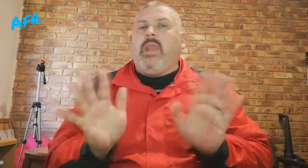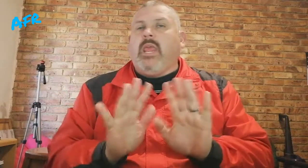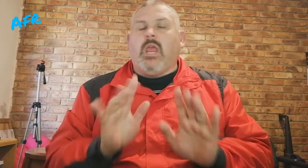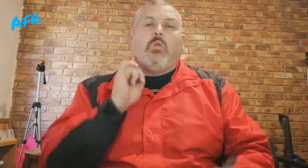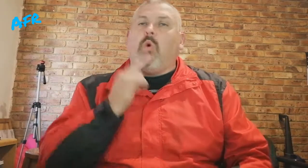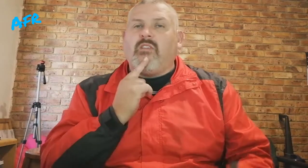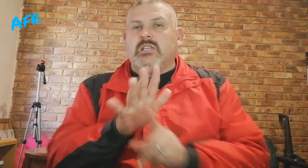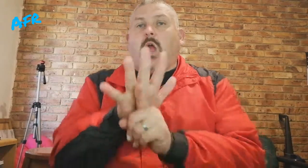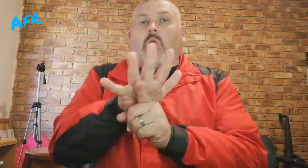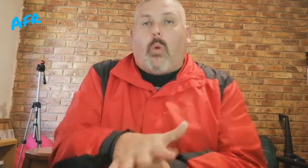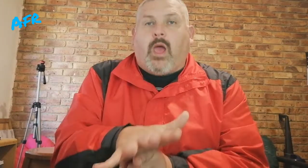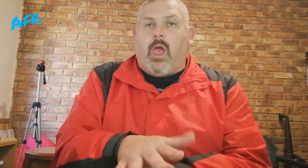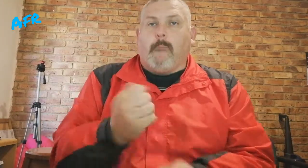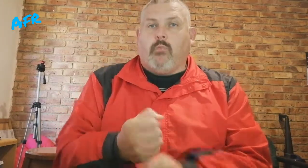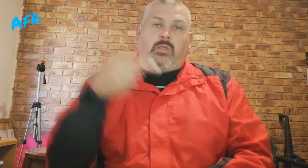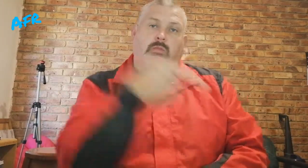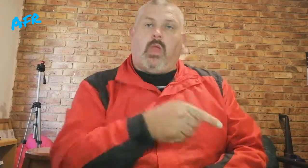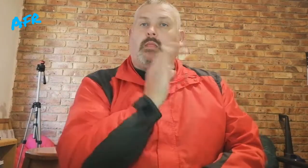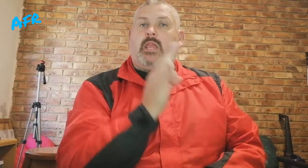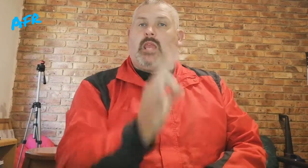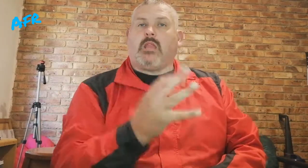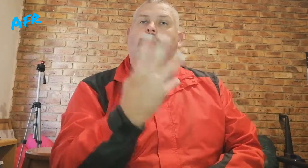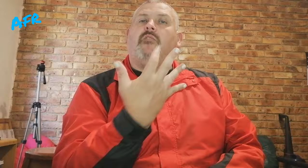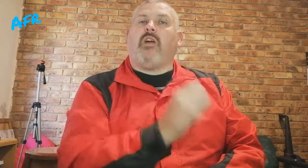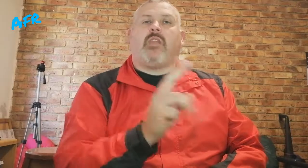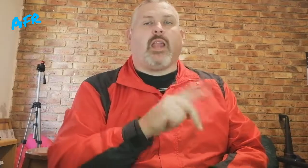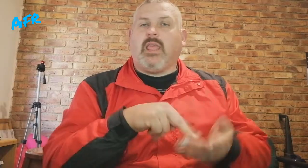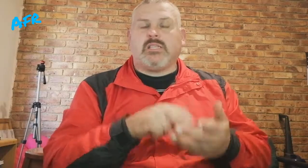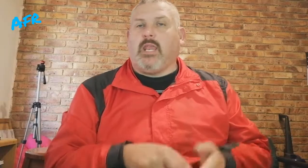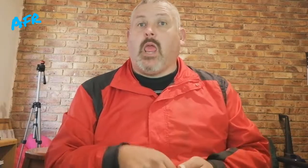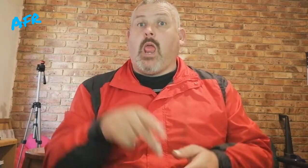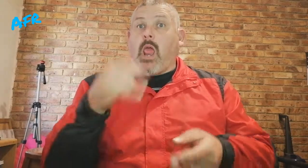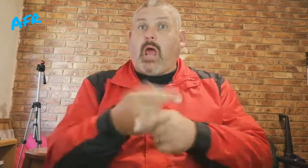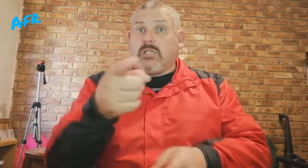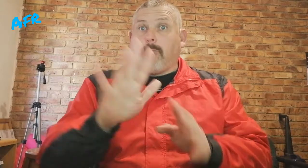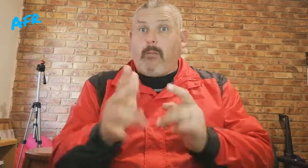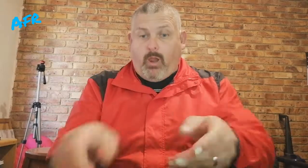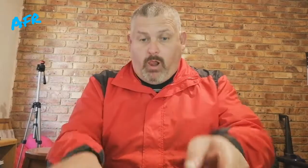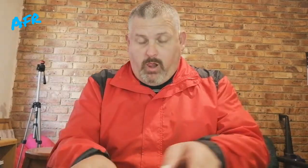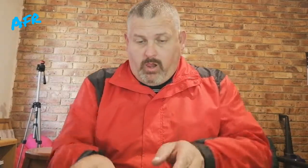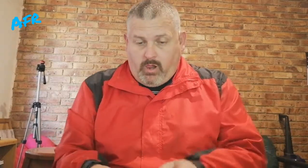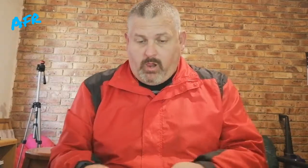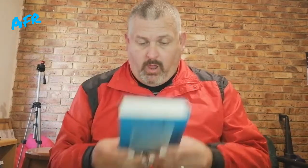moenie Dowes dwing moet 33, 53 lees nie. As die Bybel